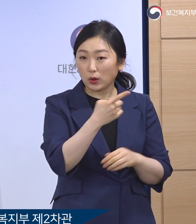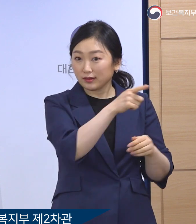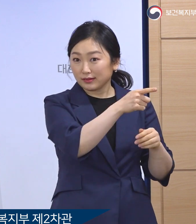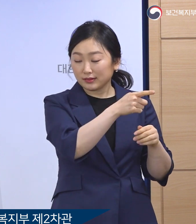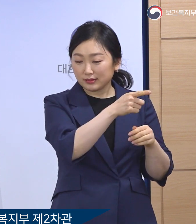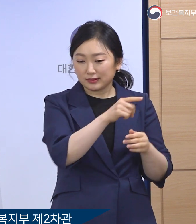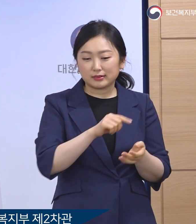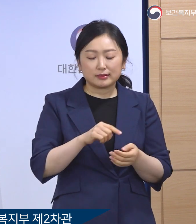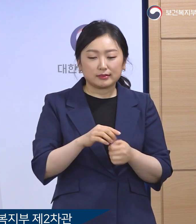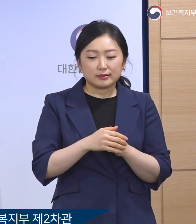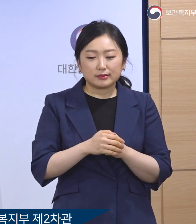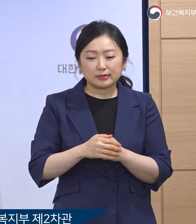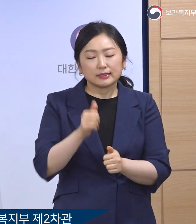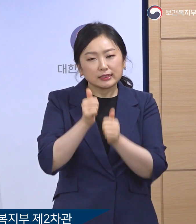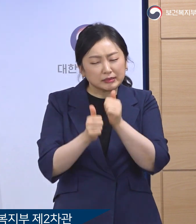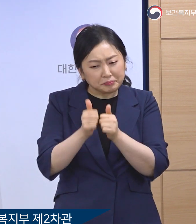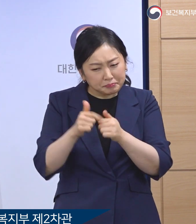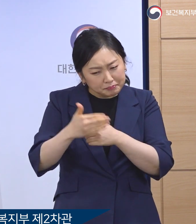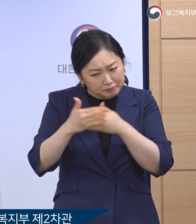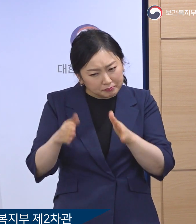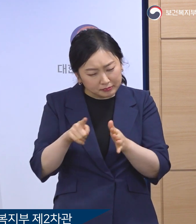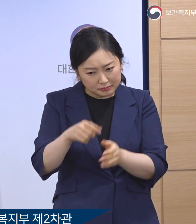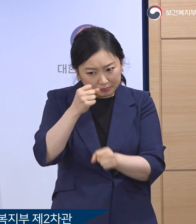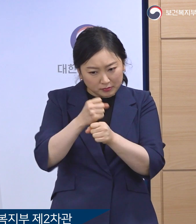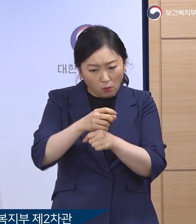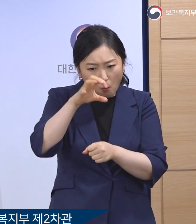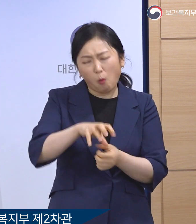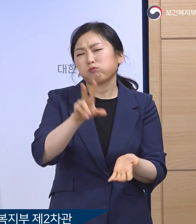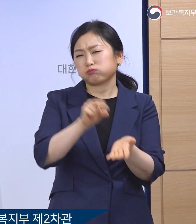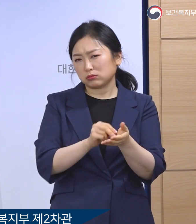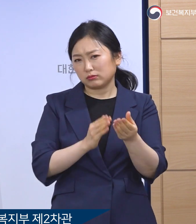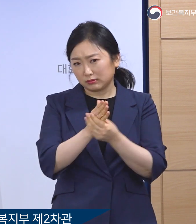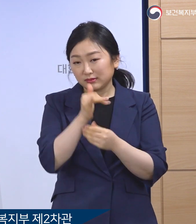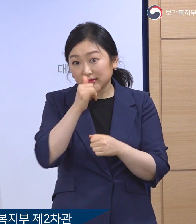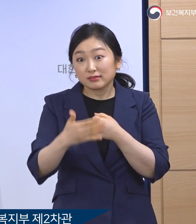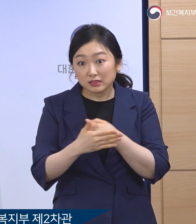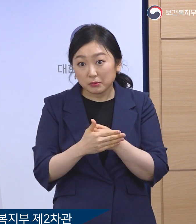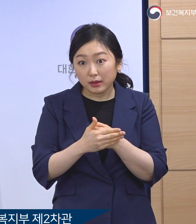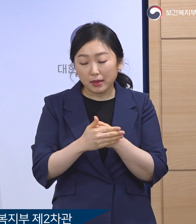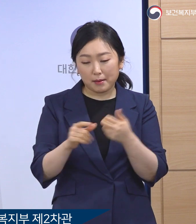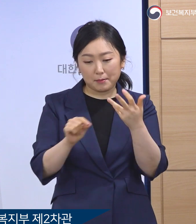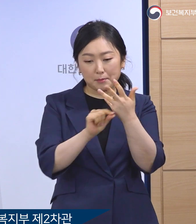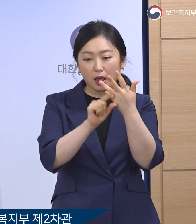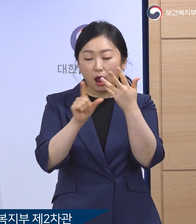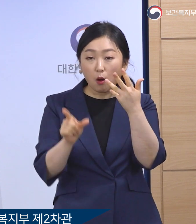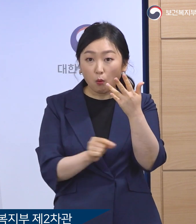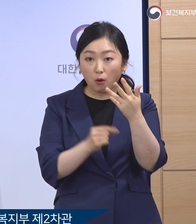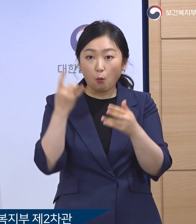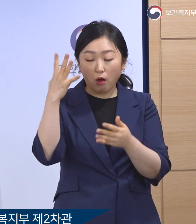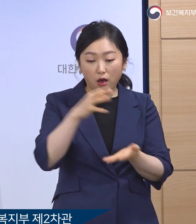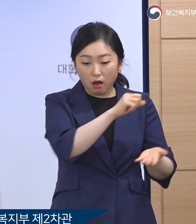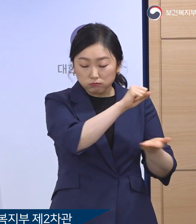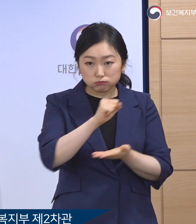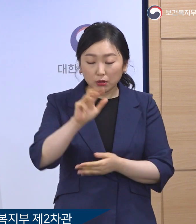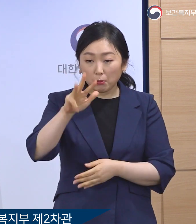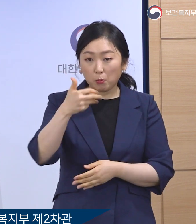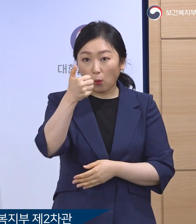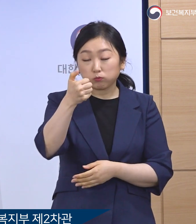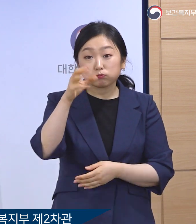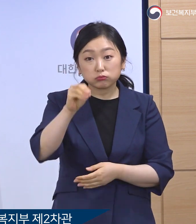실험실 문제로 공급 차질이 발생함에 따라 당초 계획된 8월 백신 850만